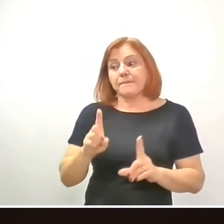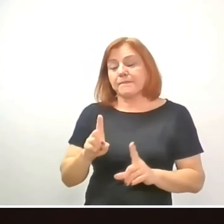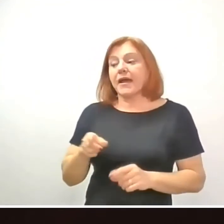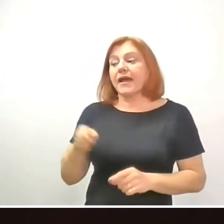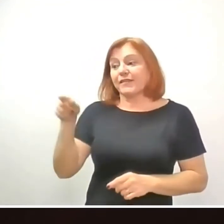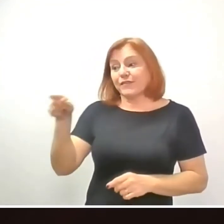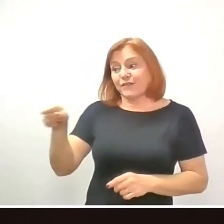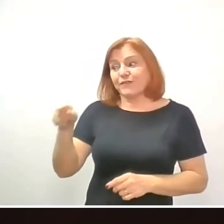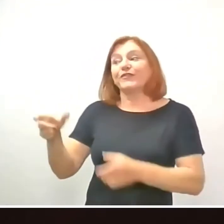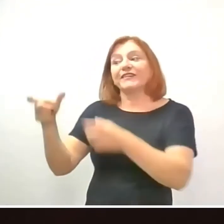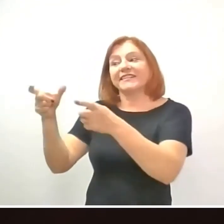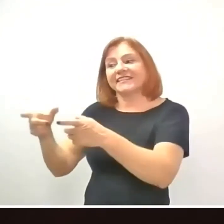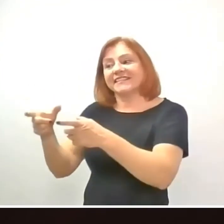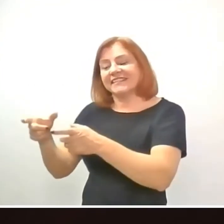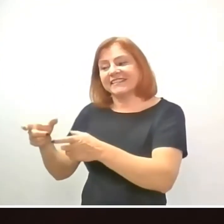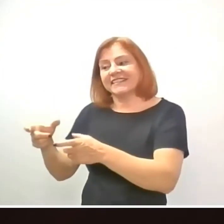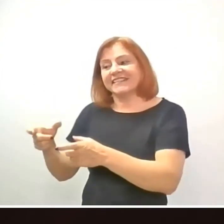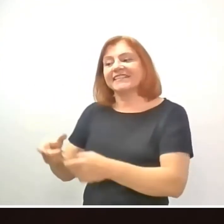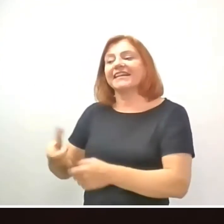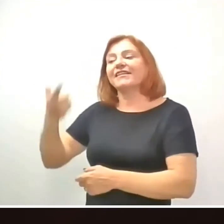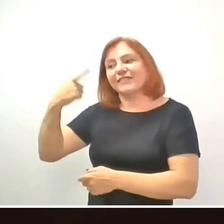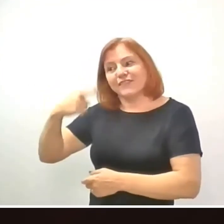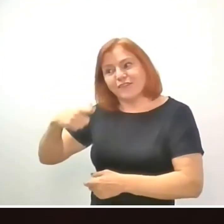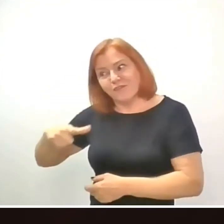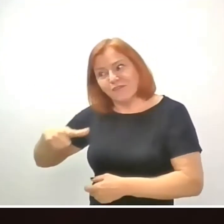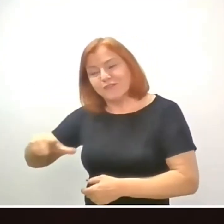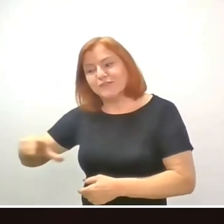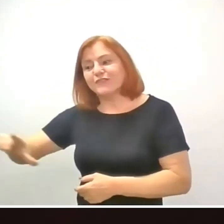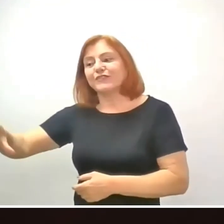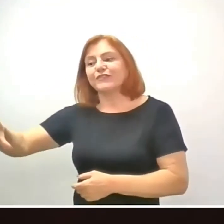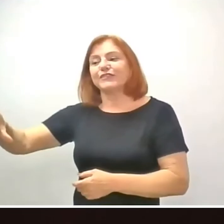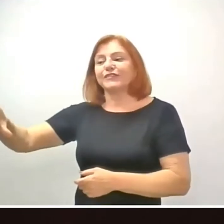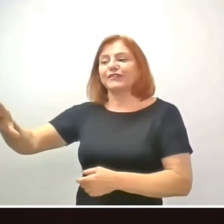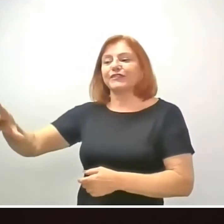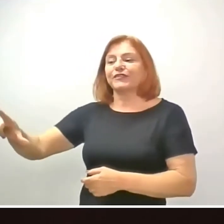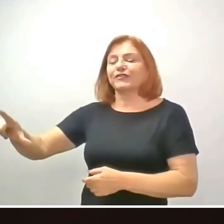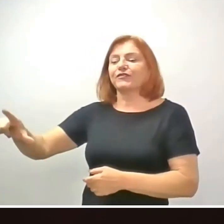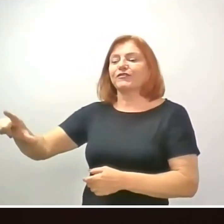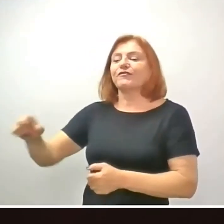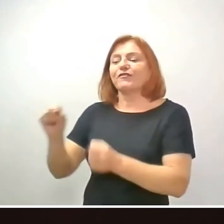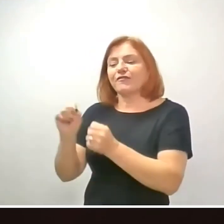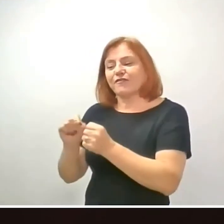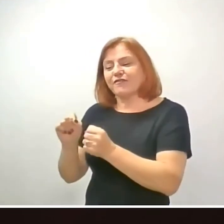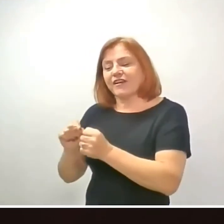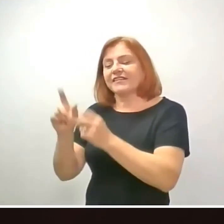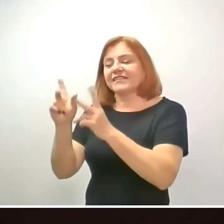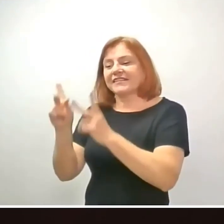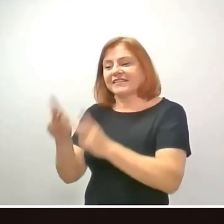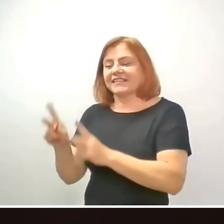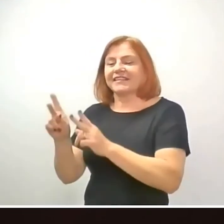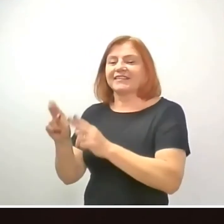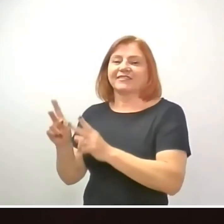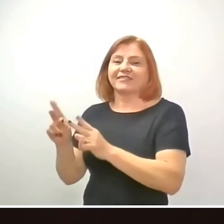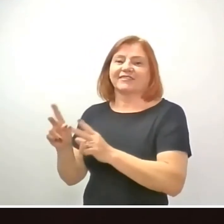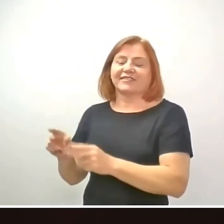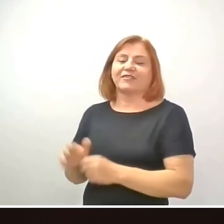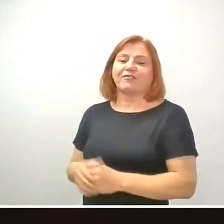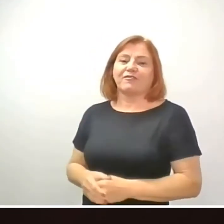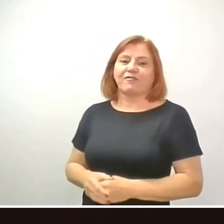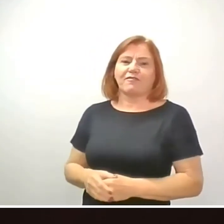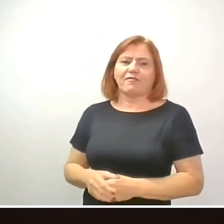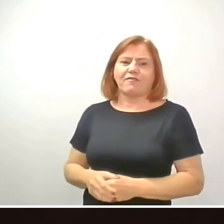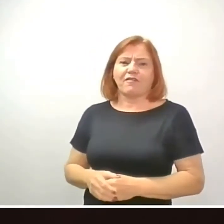que eu venha. Para eles, irmãos, era simples. No meio dessa perseguição